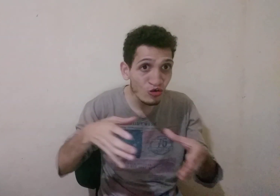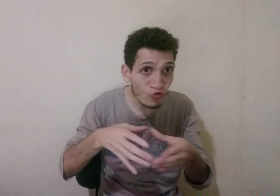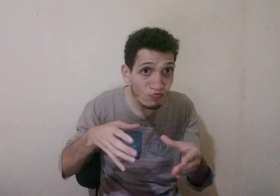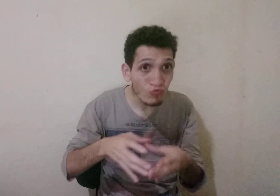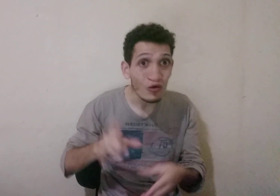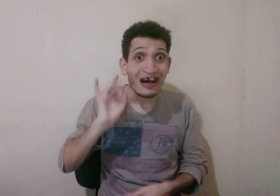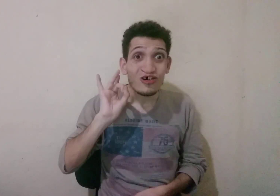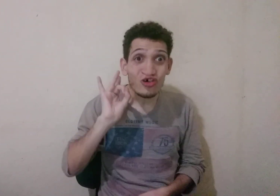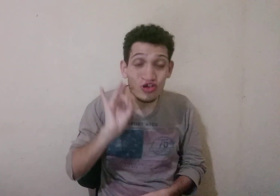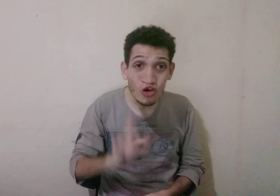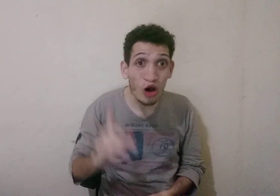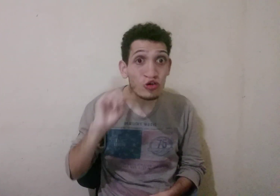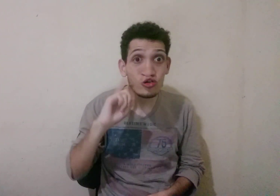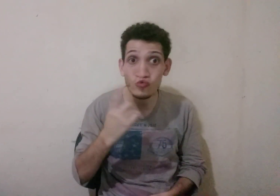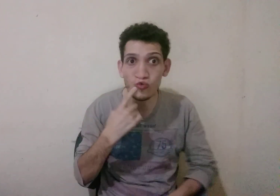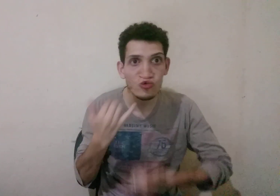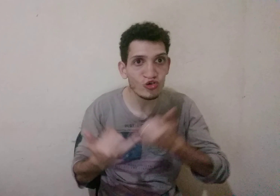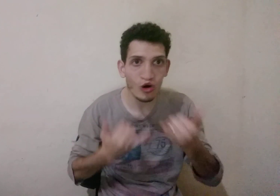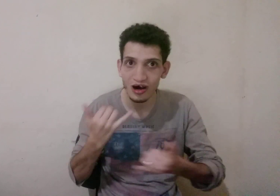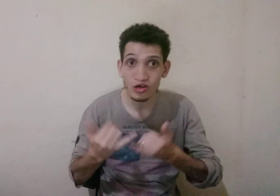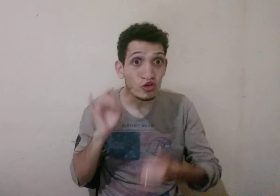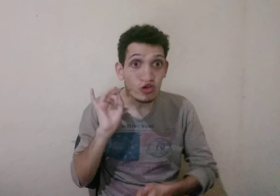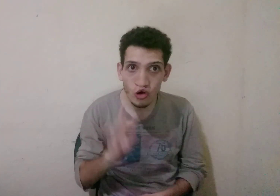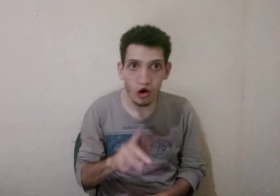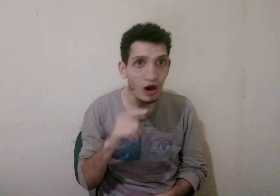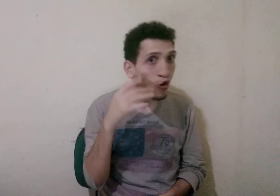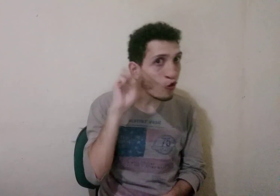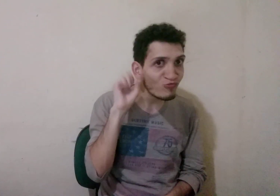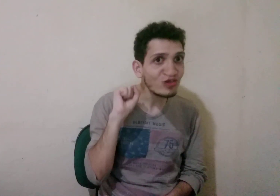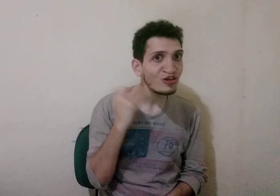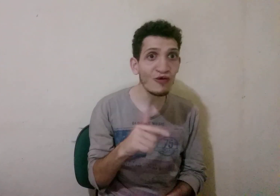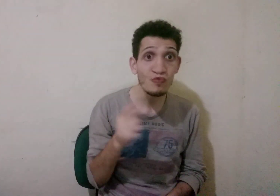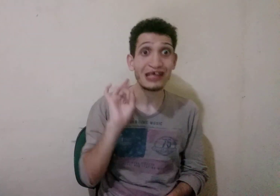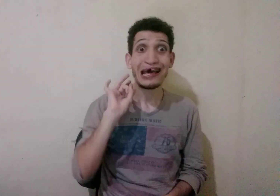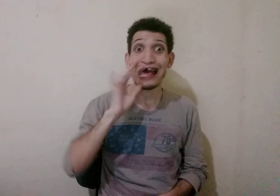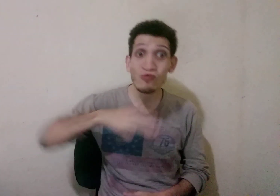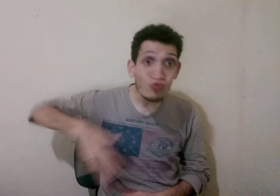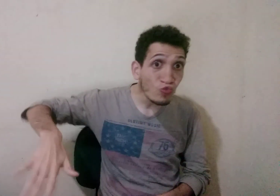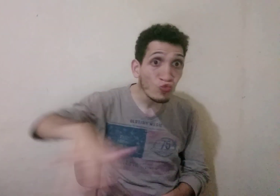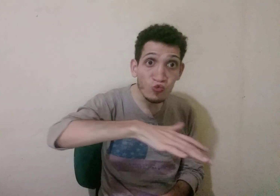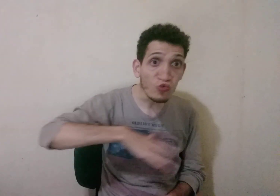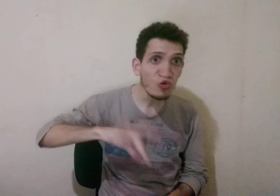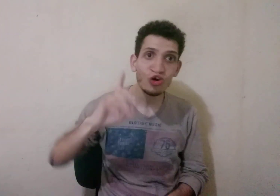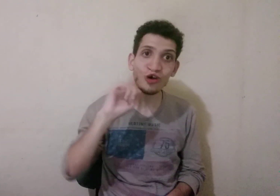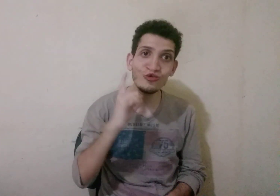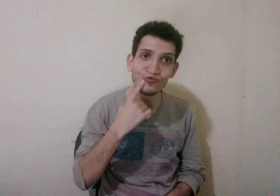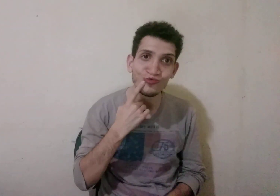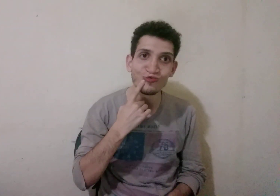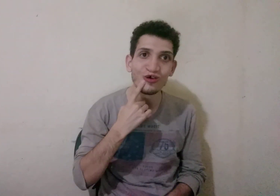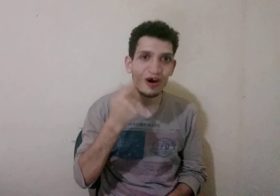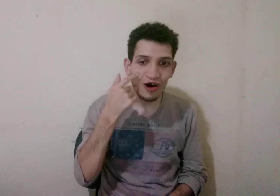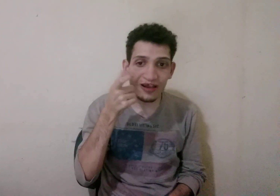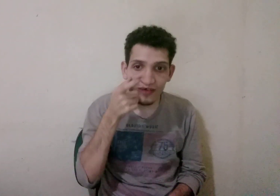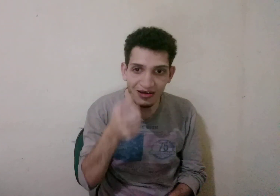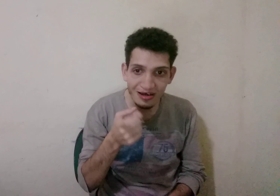grupos, só surdos, olha, só, o vôlei não tem, é tudo só surdo. Olha que interessante.